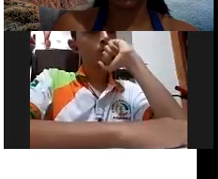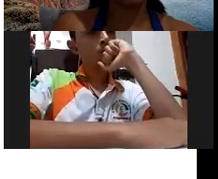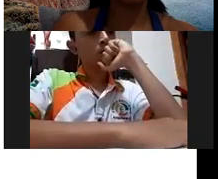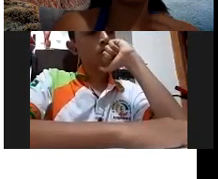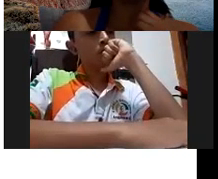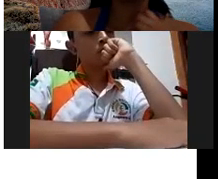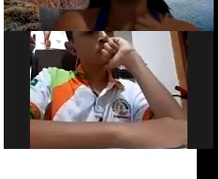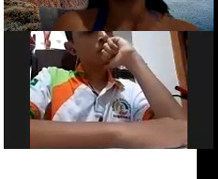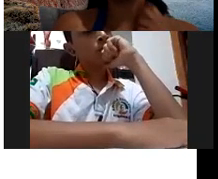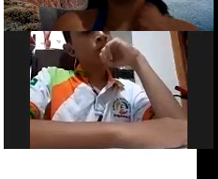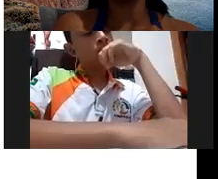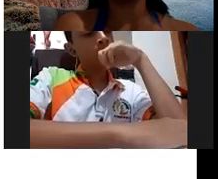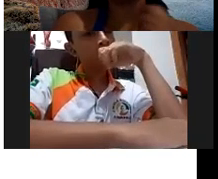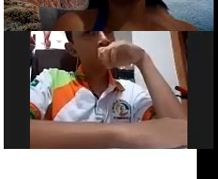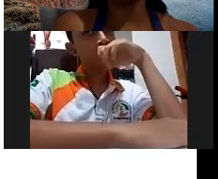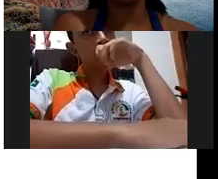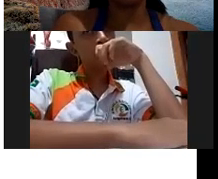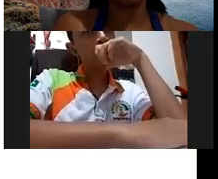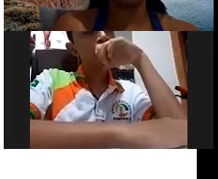E aí